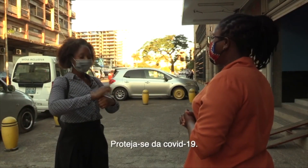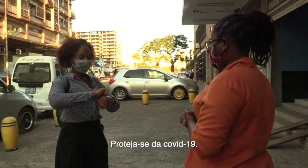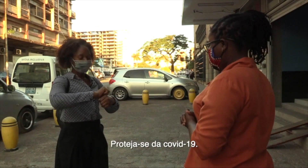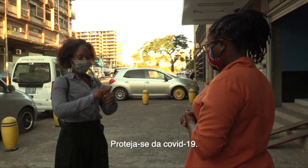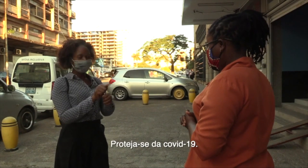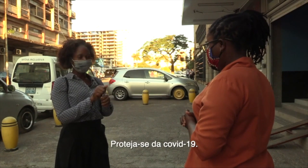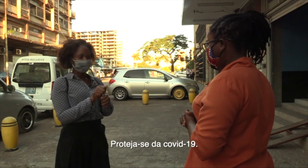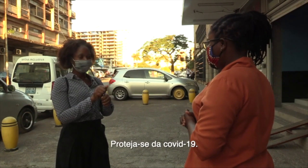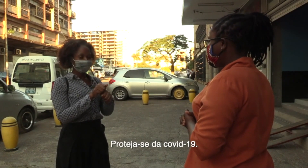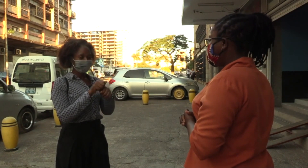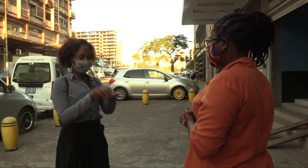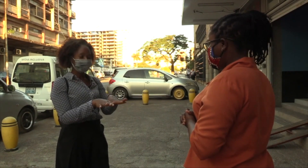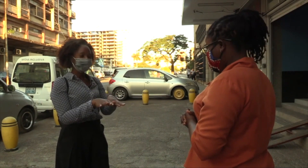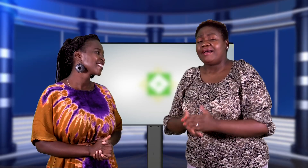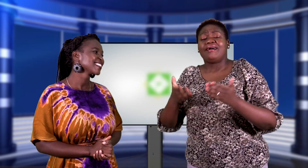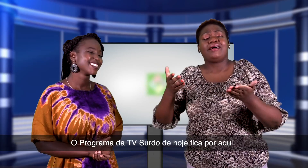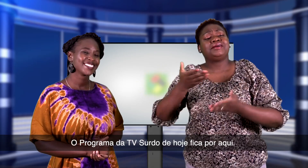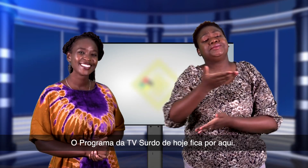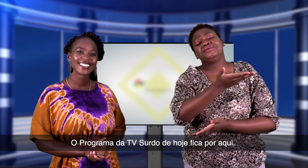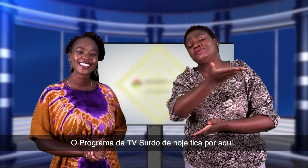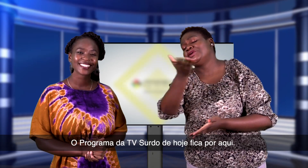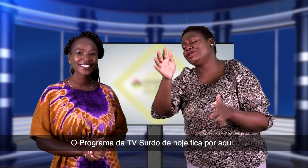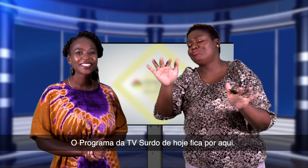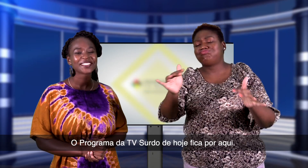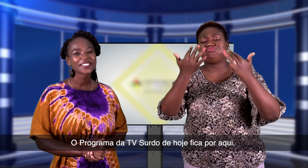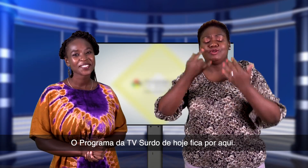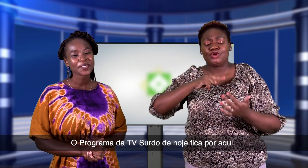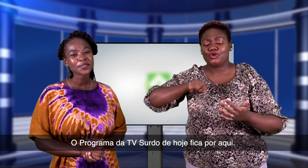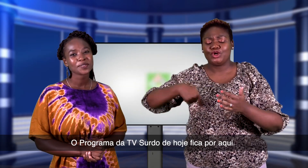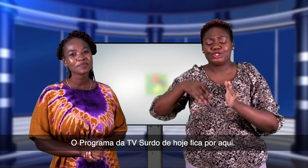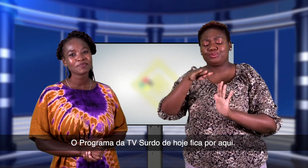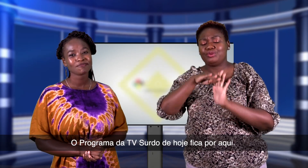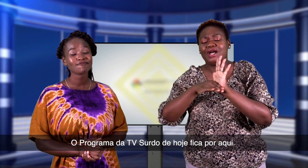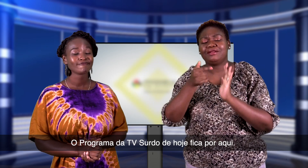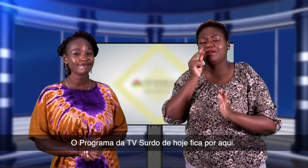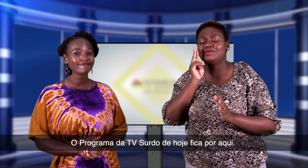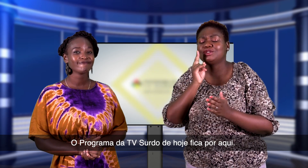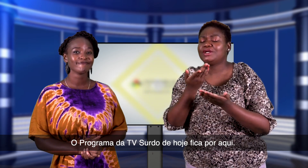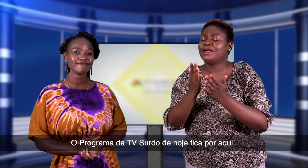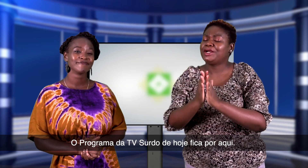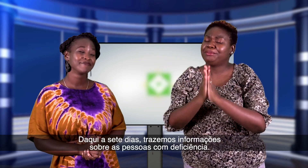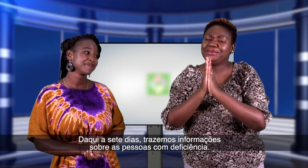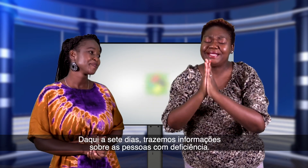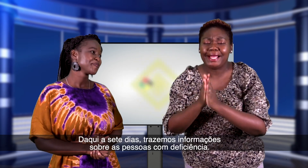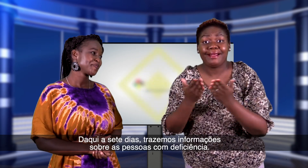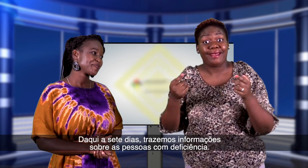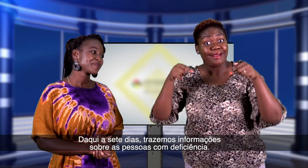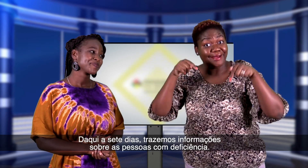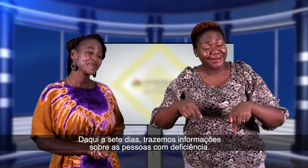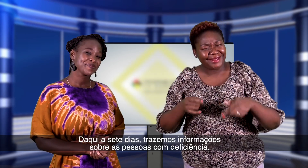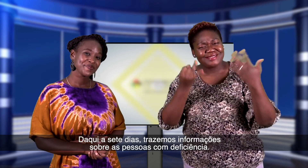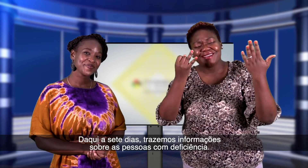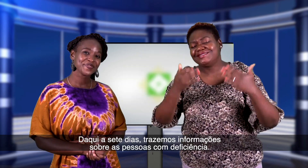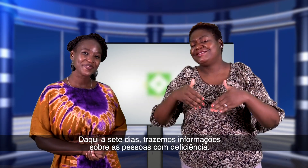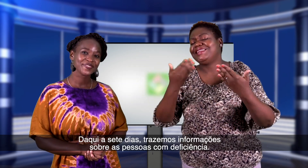Proteja-se da Covid-19. O programa da TV Surdo de hoje fica por aqui. Daqui a